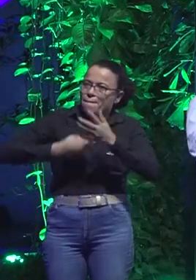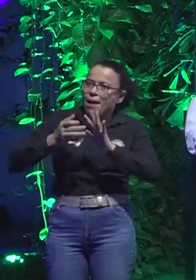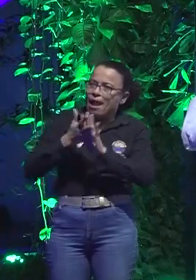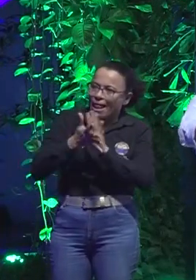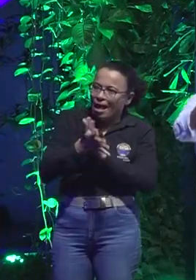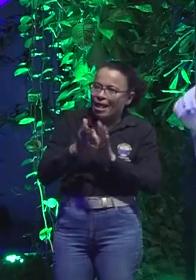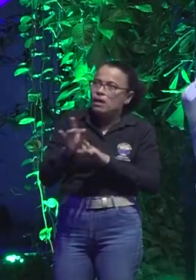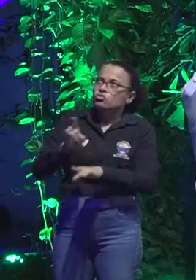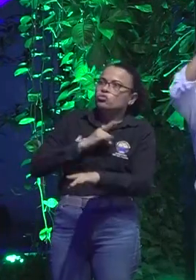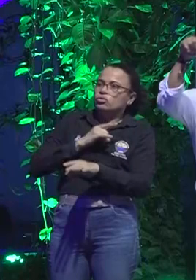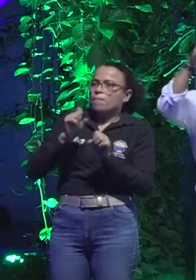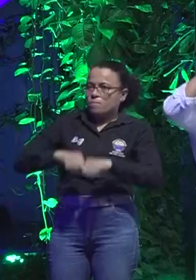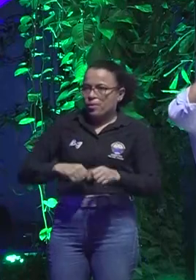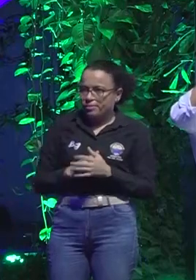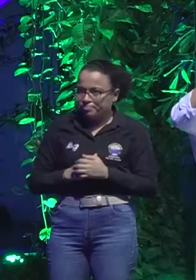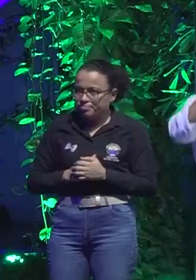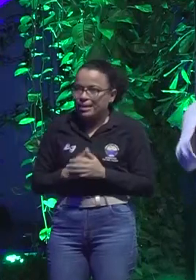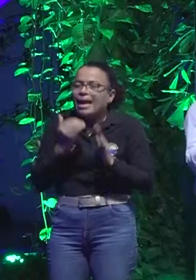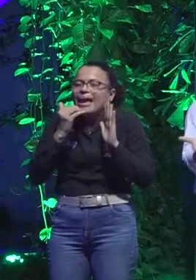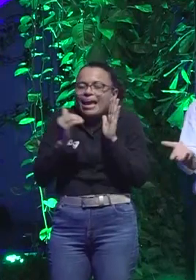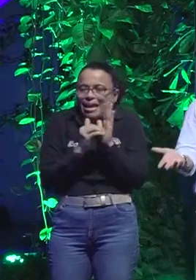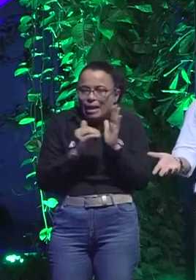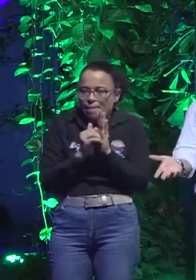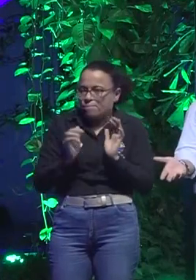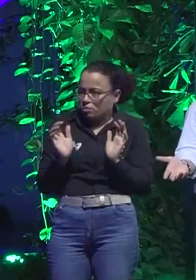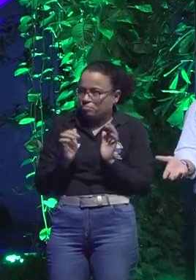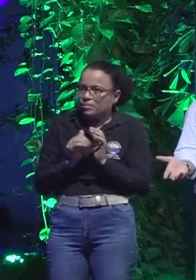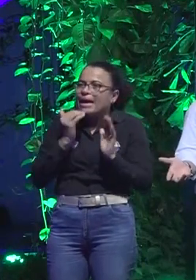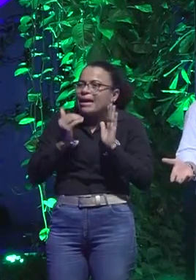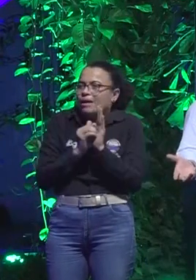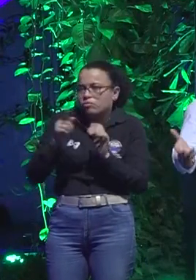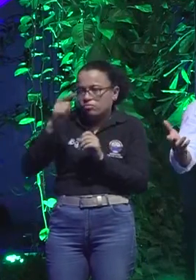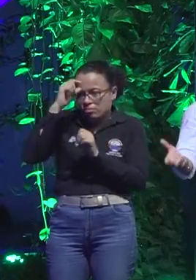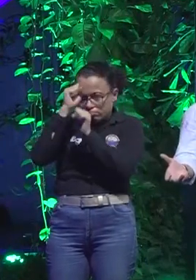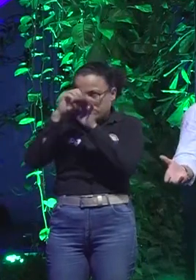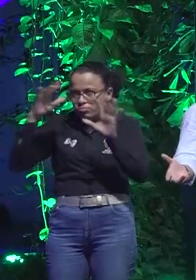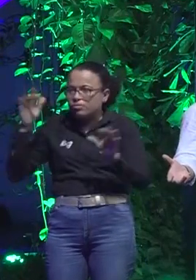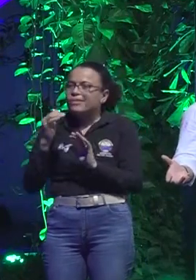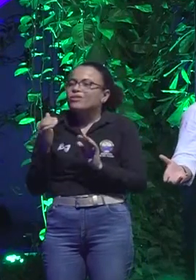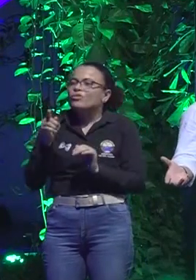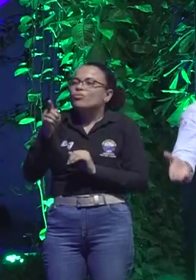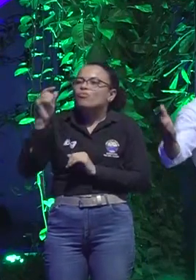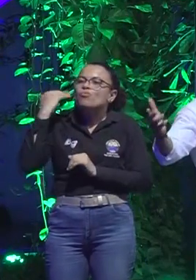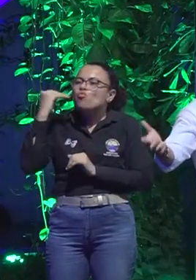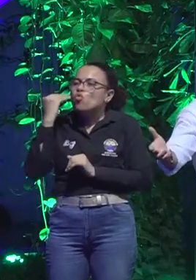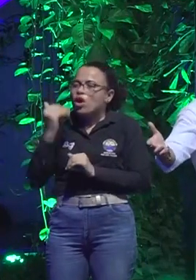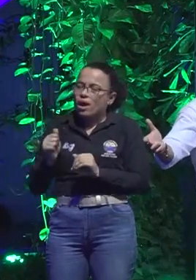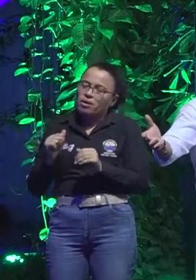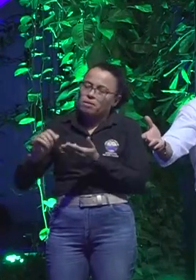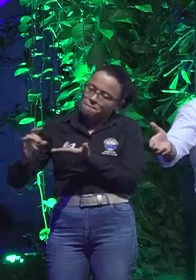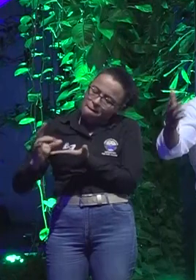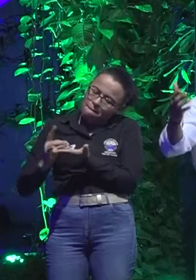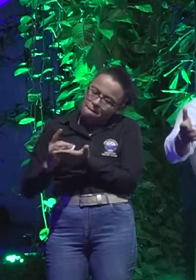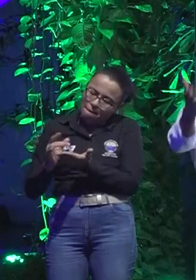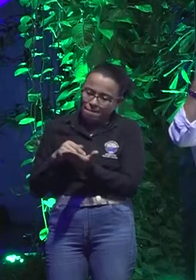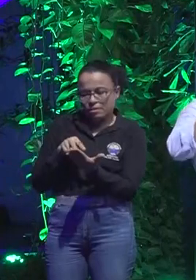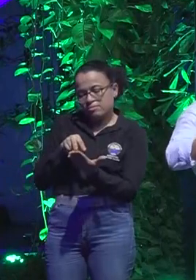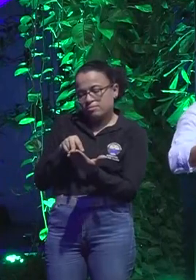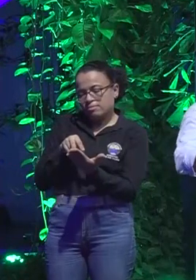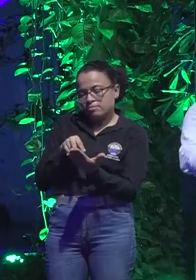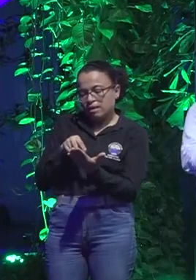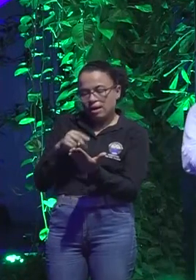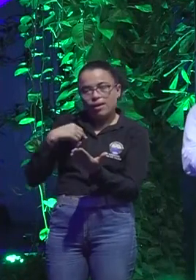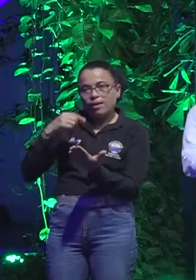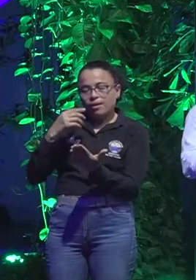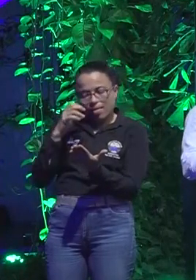se puede dejar seducir? Las coleccionaban en sus cuartos con palabras de otros. Es lo mismo, es lo mismo. ChatGPT es las credenciales